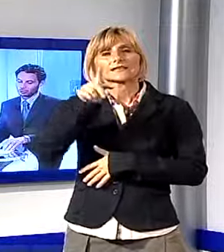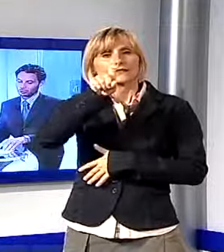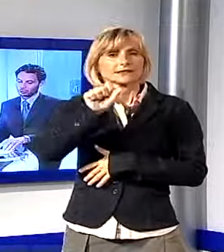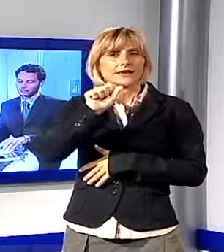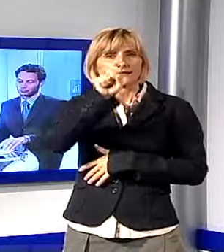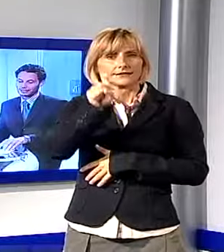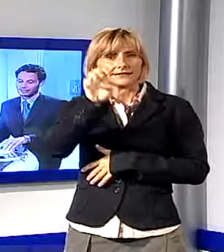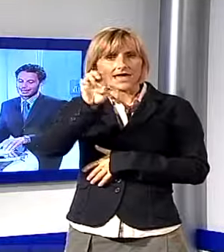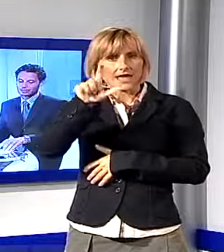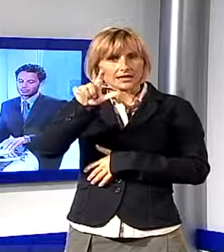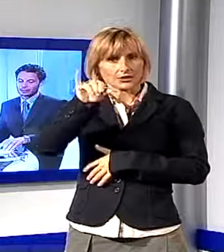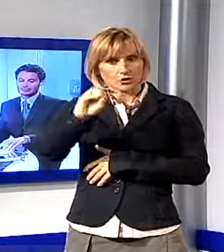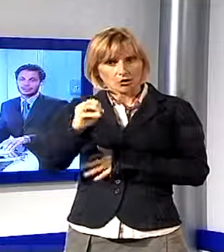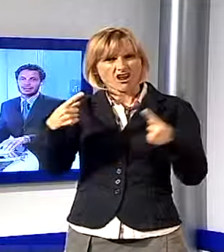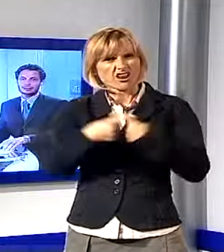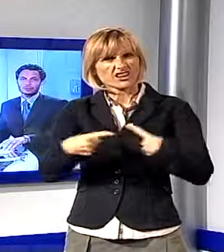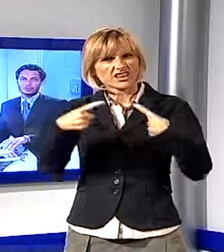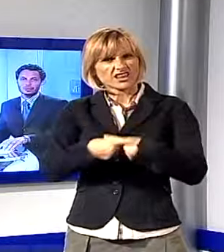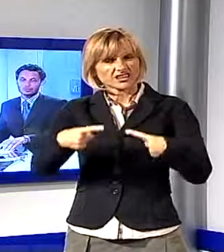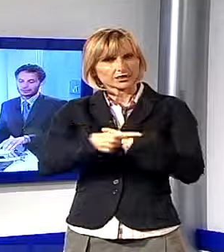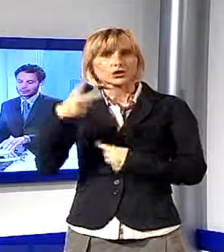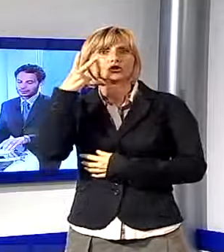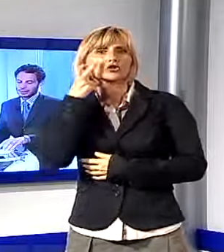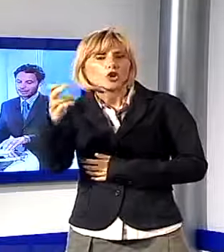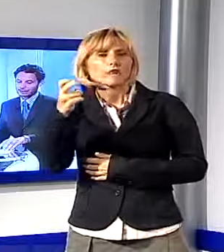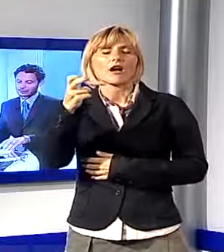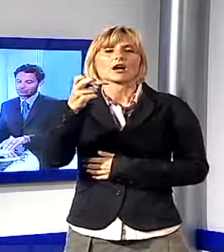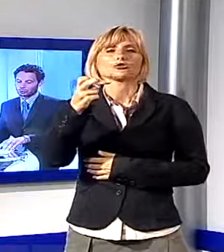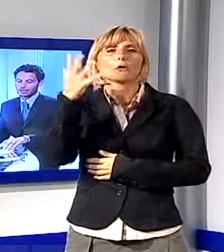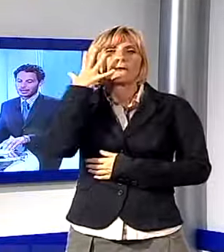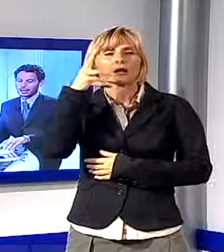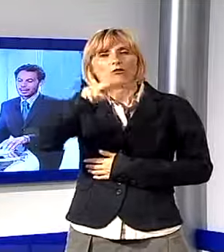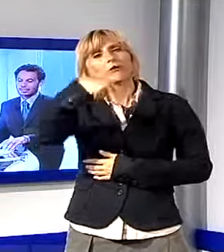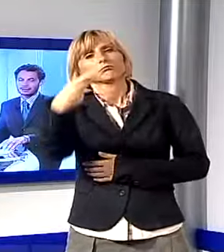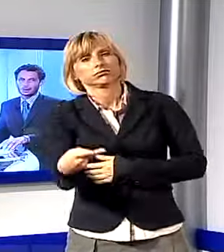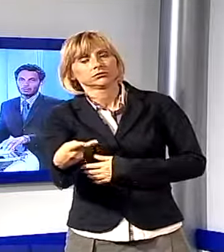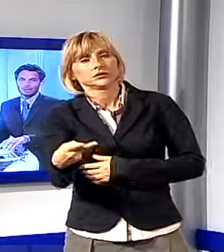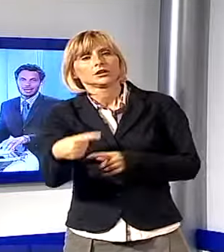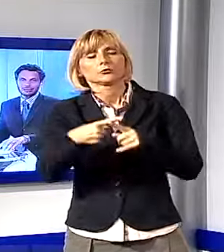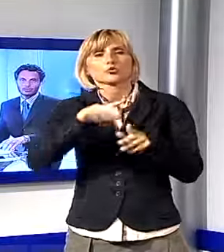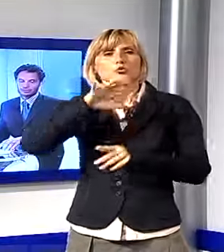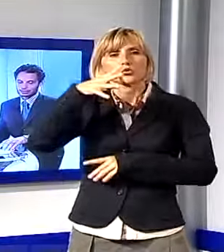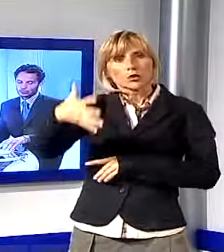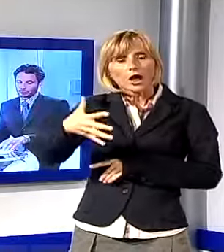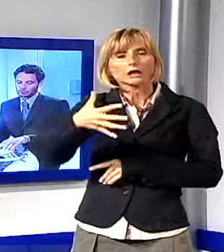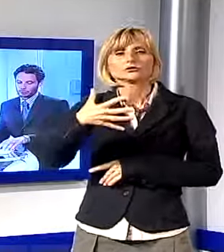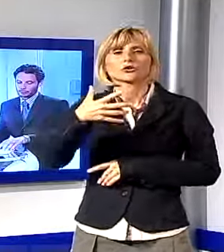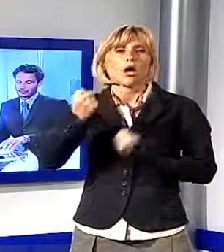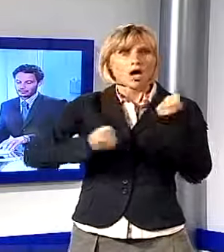sul posto, militari hanno trovato un ragazzo marocchino riverso a terra e un altro giovane extracomunitario in stato di agitazione con in